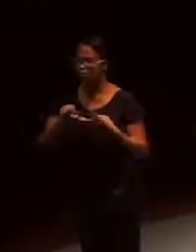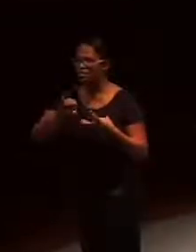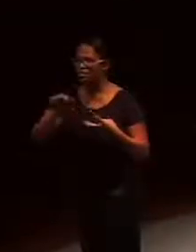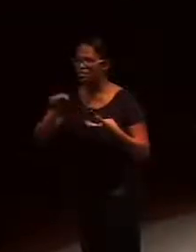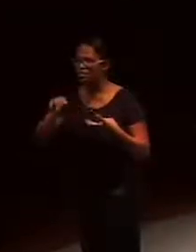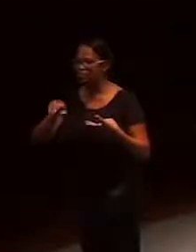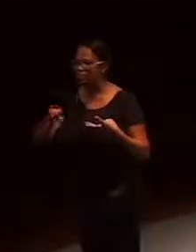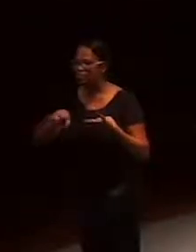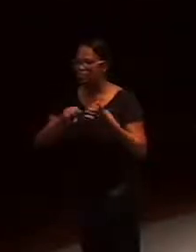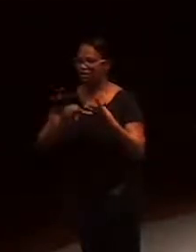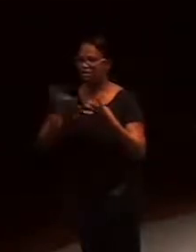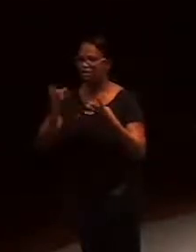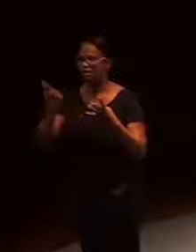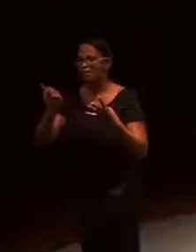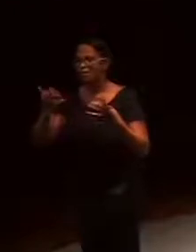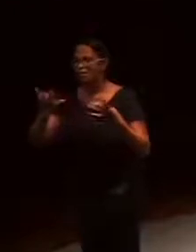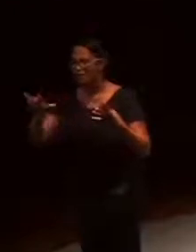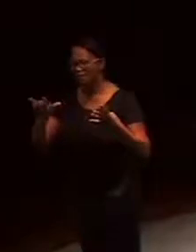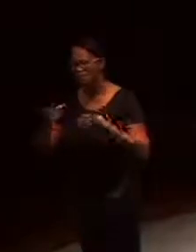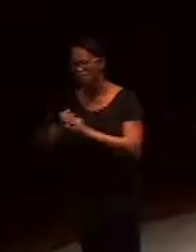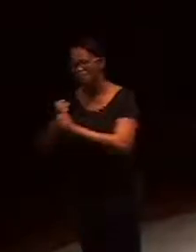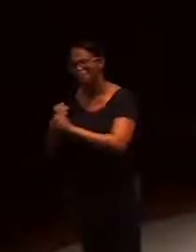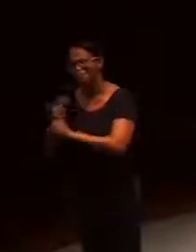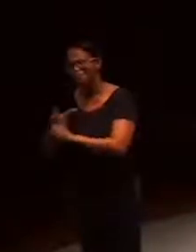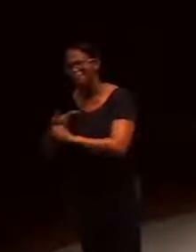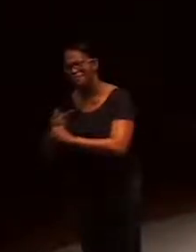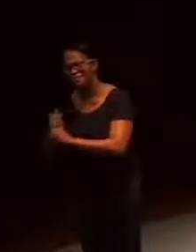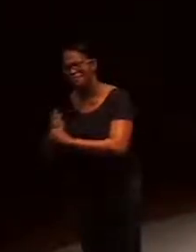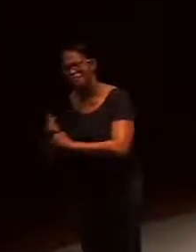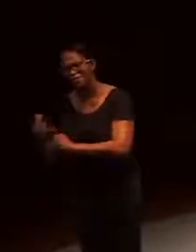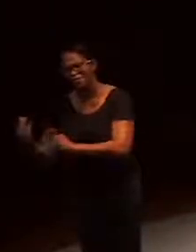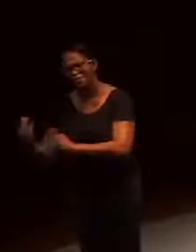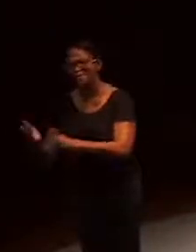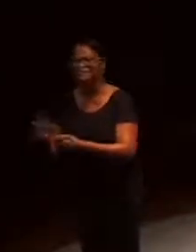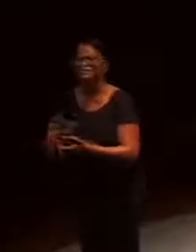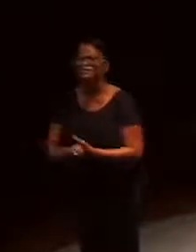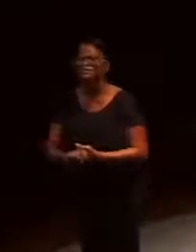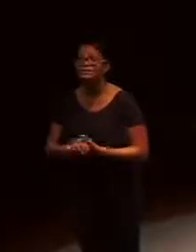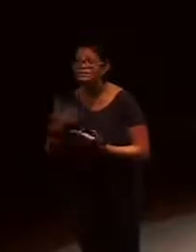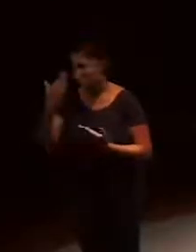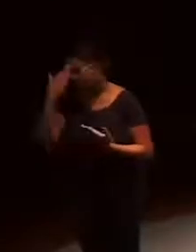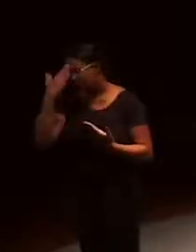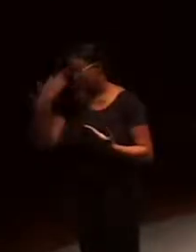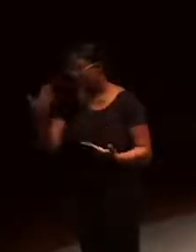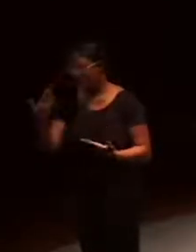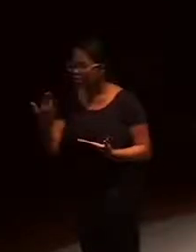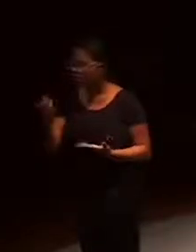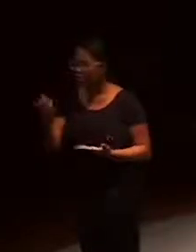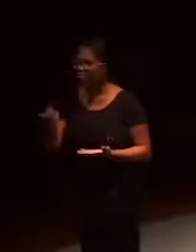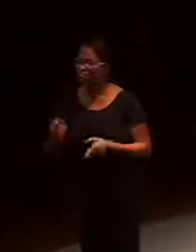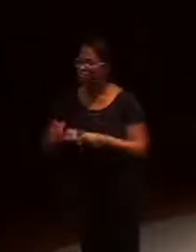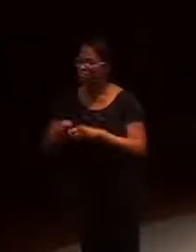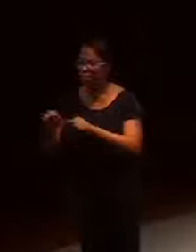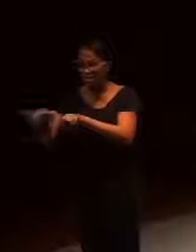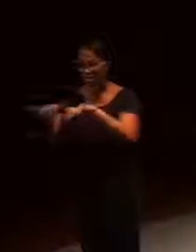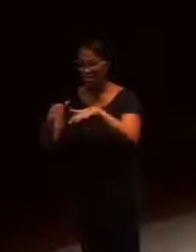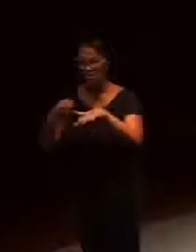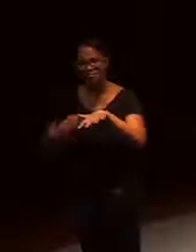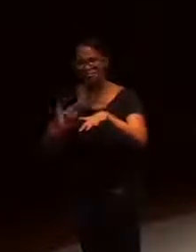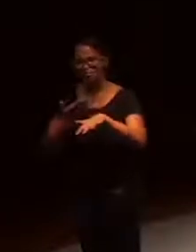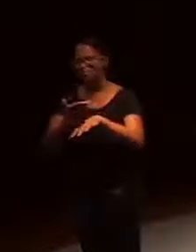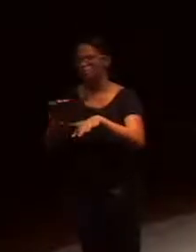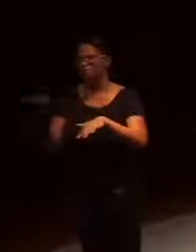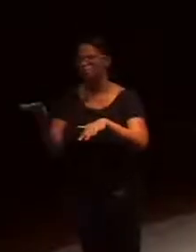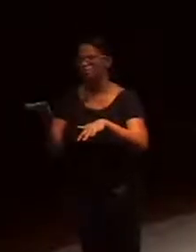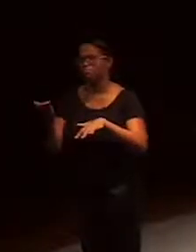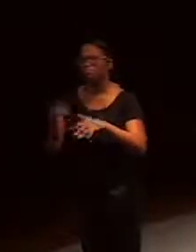Fadel, companheiro de longa data também, e agradecendo aqui a presença de todos aqui para